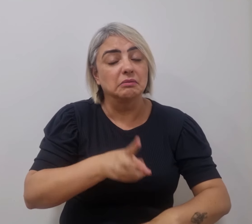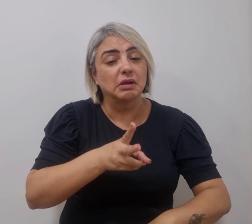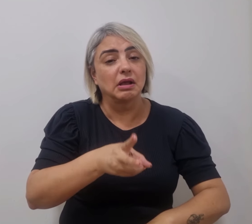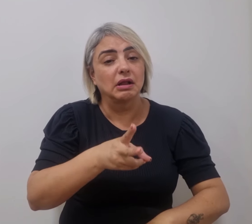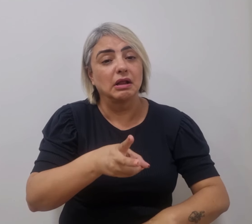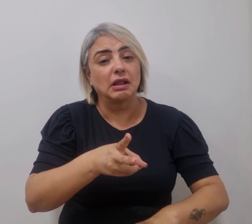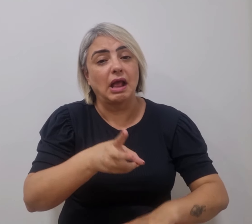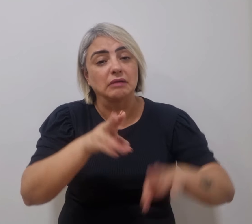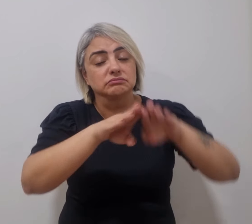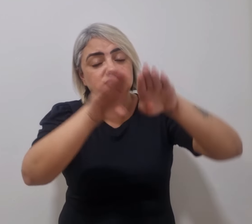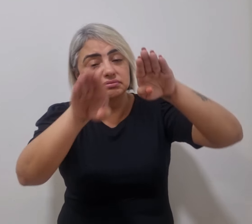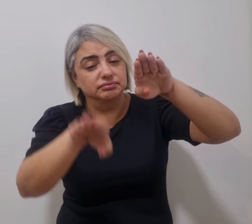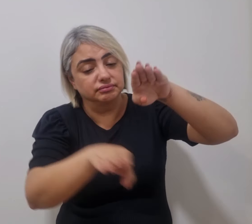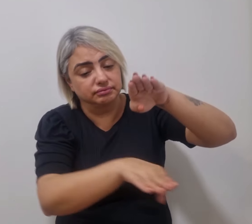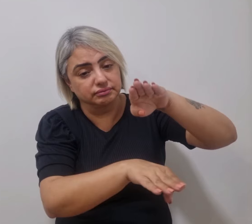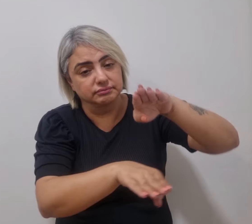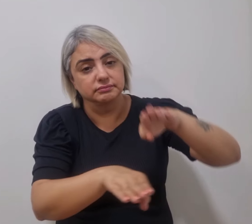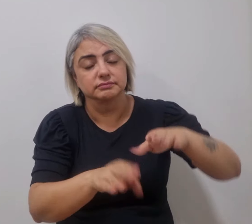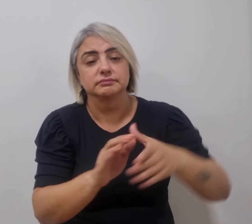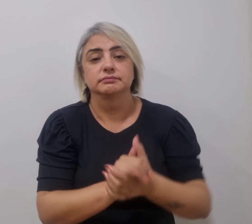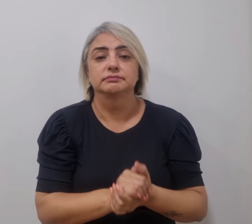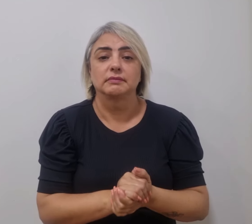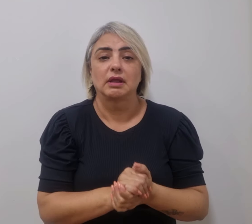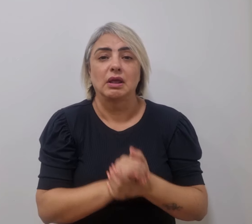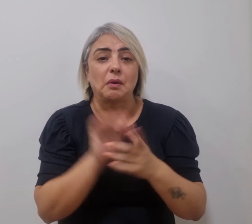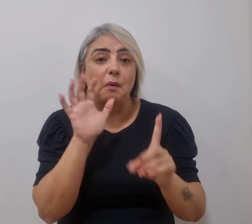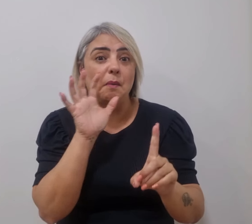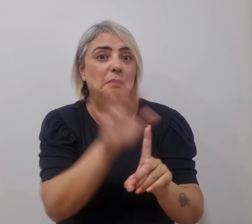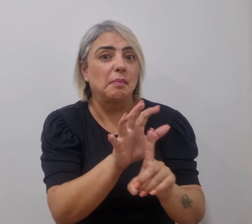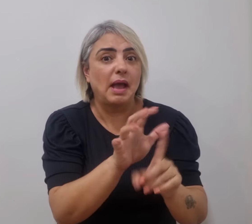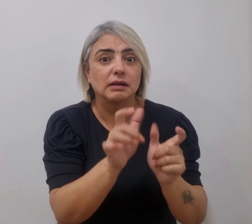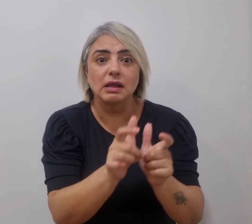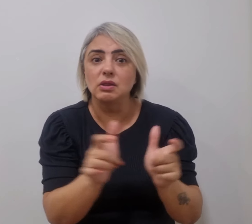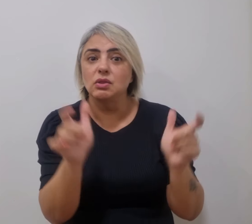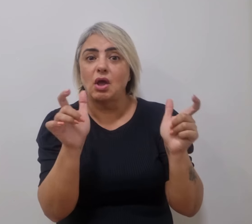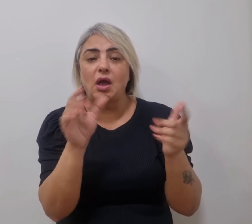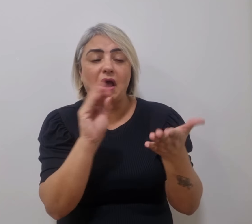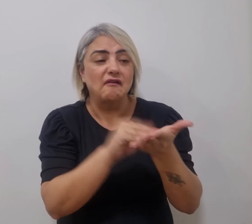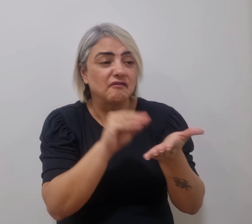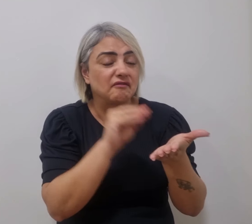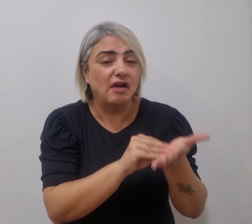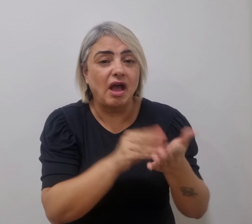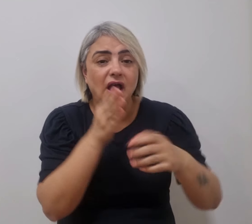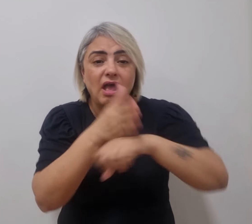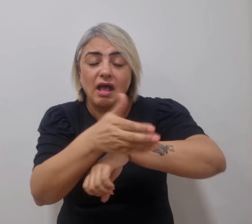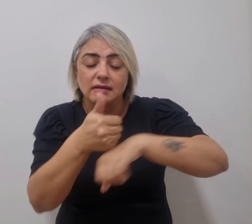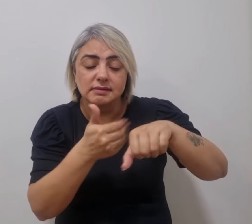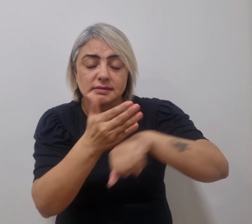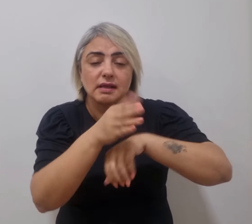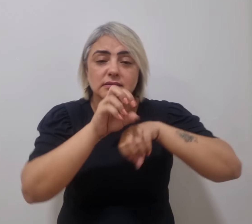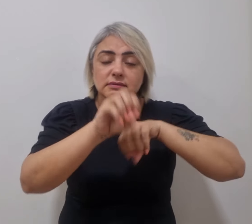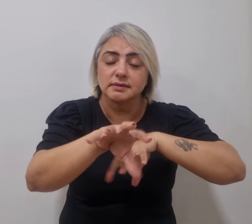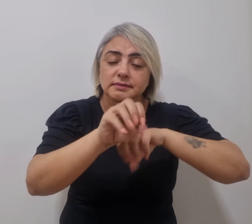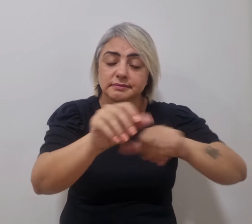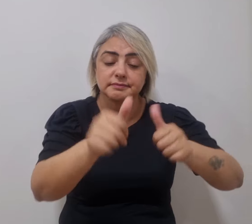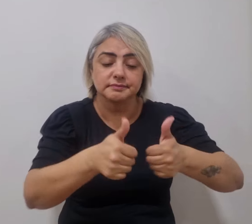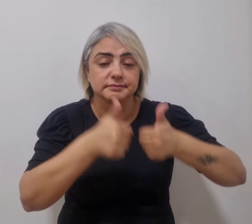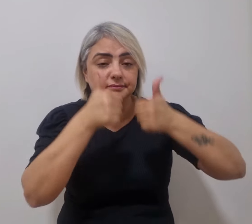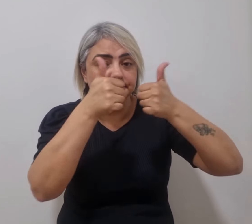desigualdade. O impacto é grande. A falta de acesso à educação de qualidade no